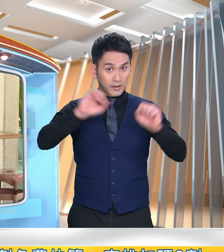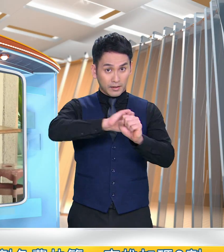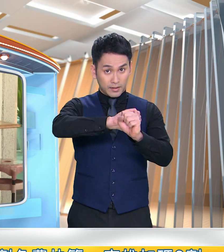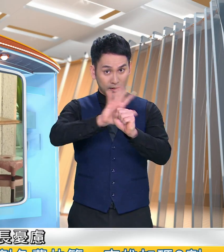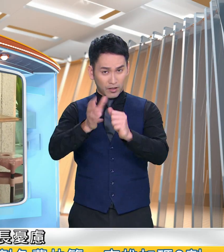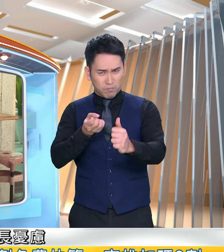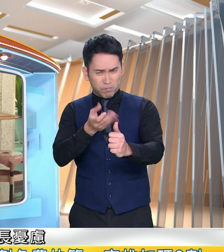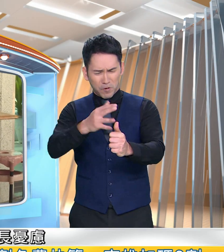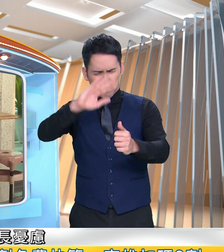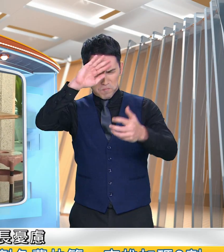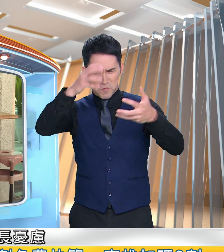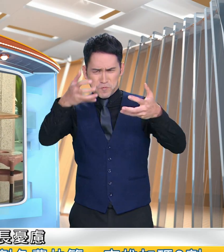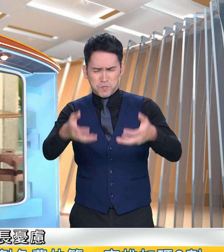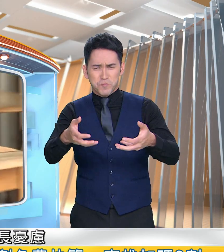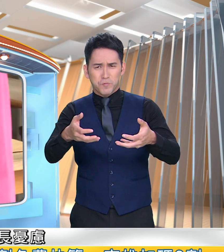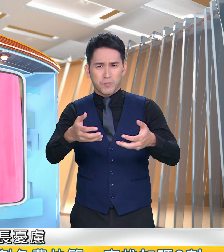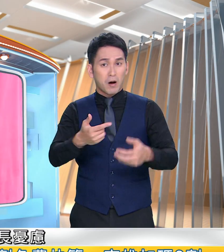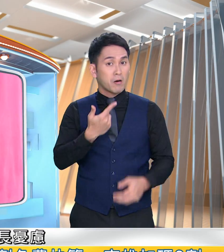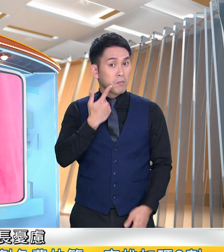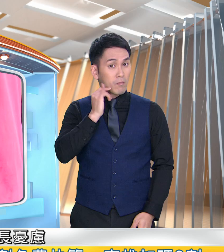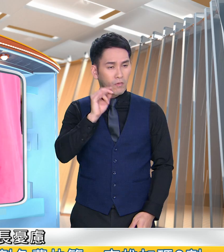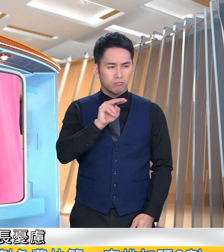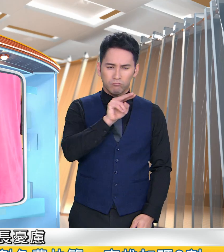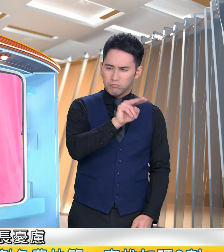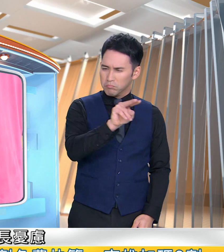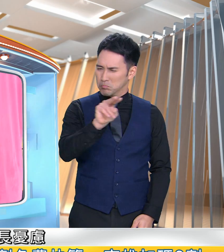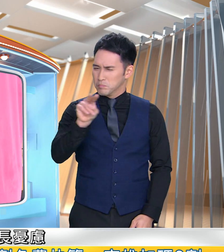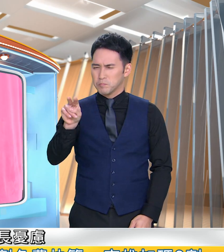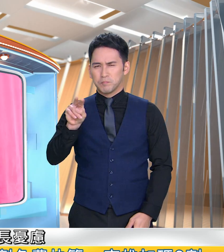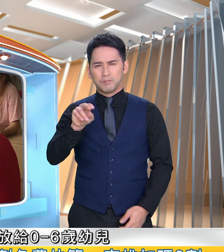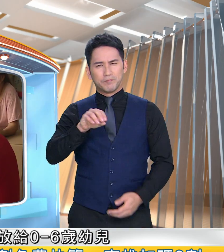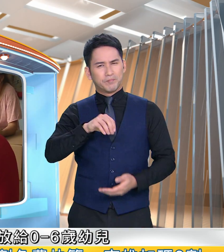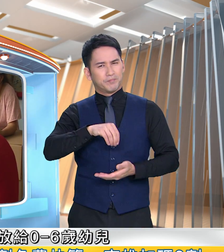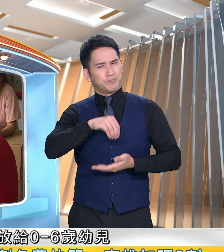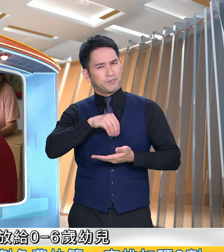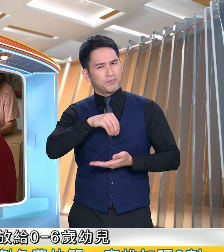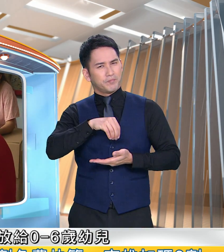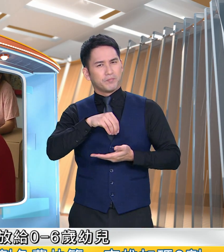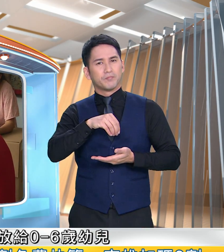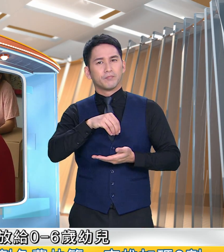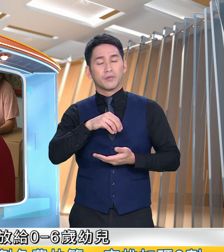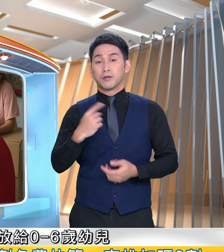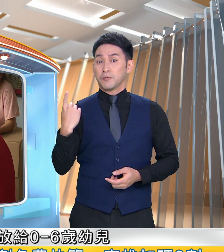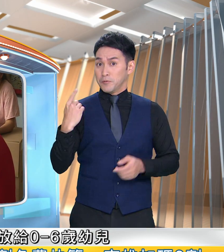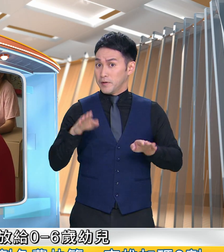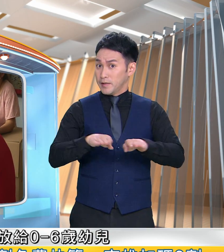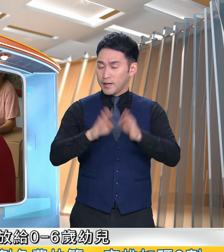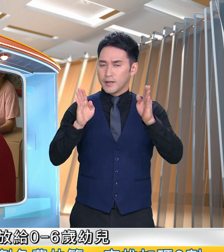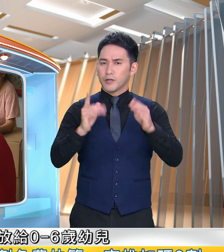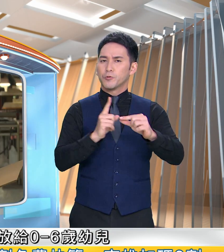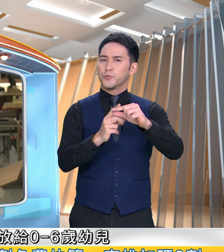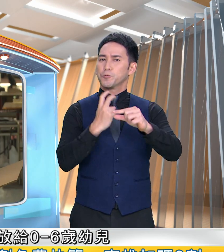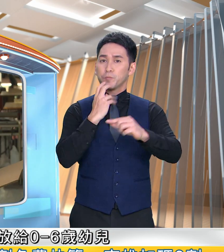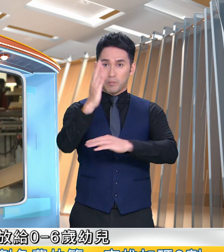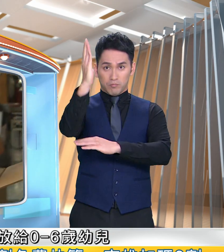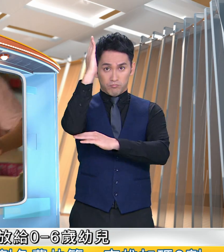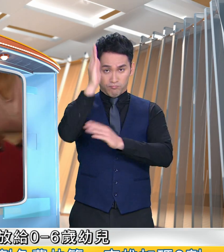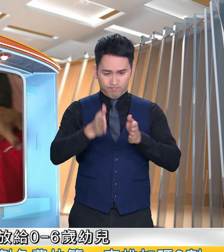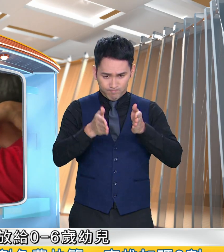儿童重症引发家长的忧虑。昨天开始，中央发放给0到6岁幼